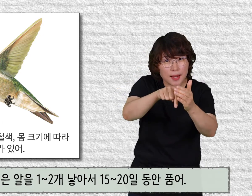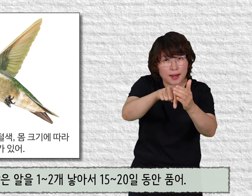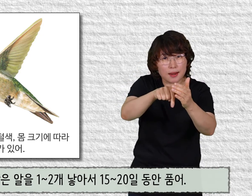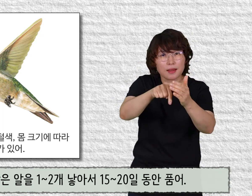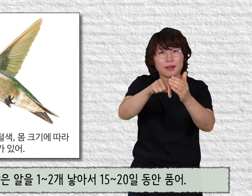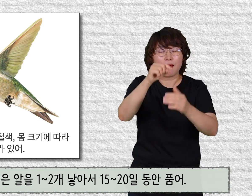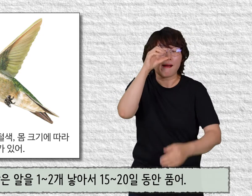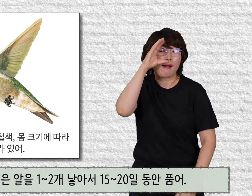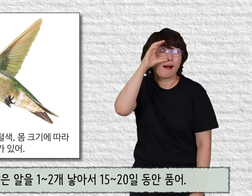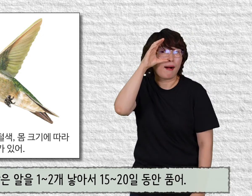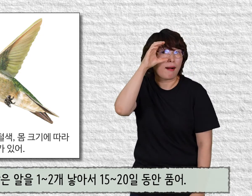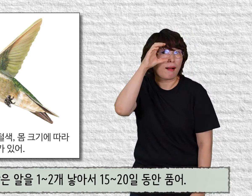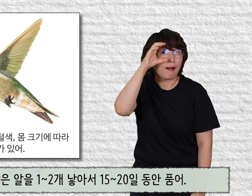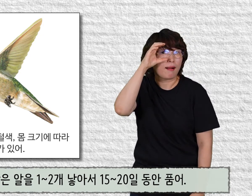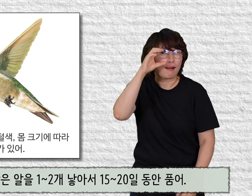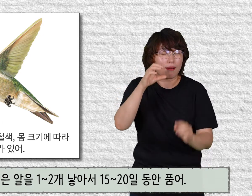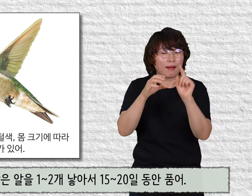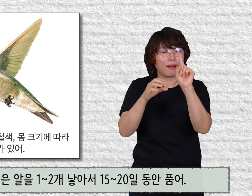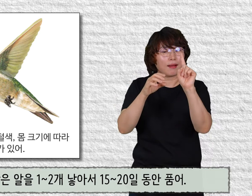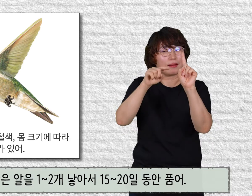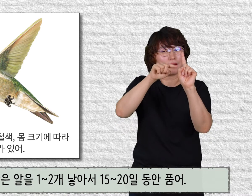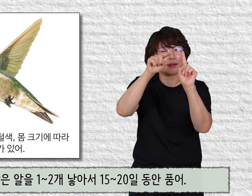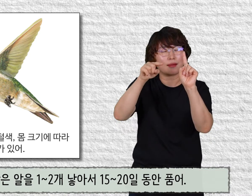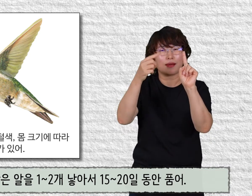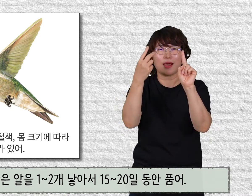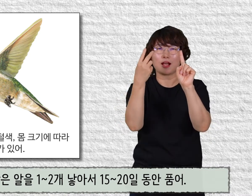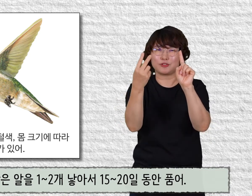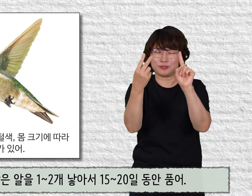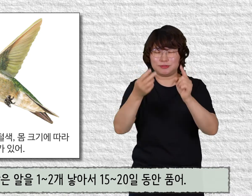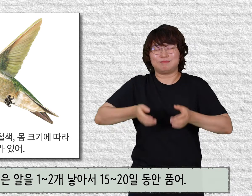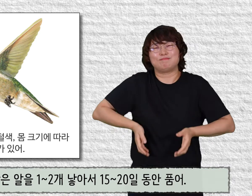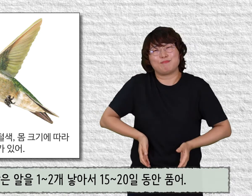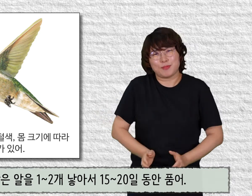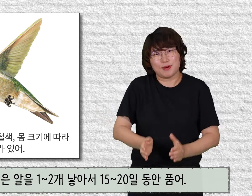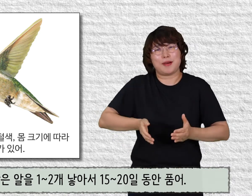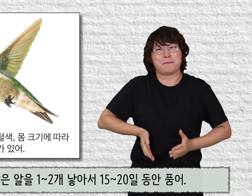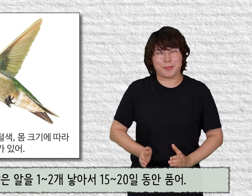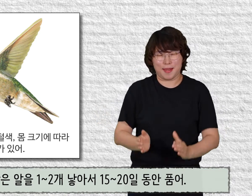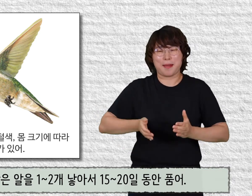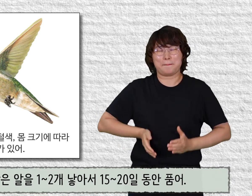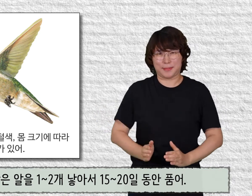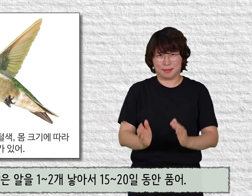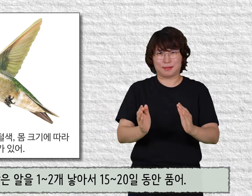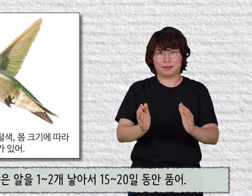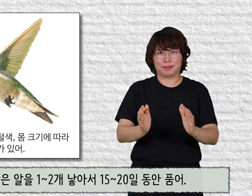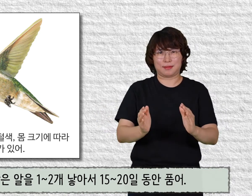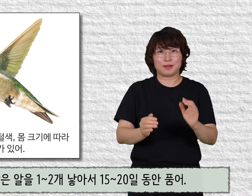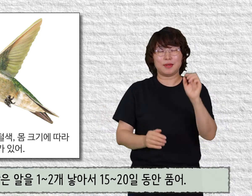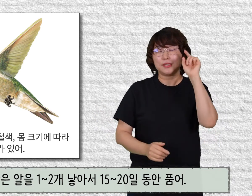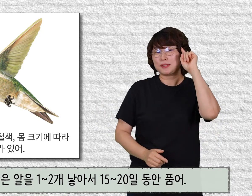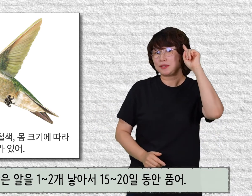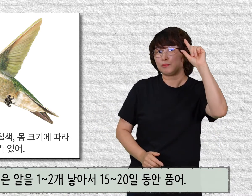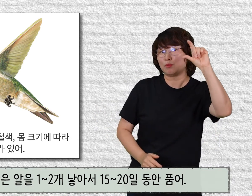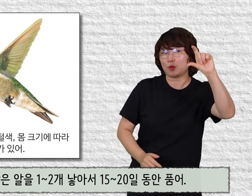그 안에 작은 알을 1개에서 2개 낳아서 15일에서 20일 동안 품어.